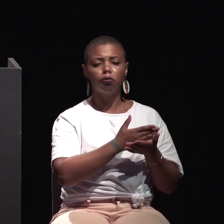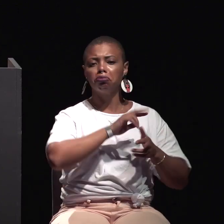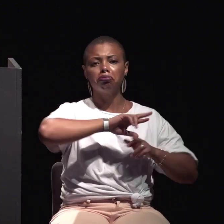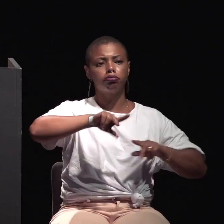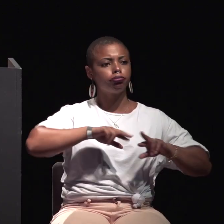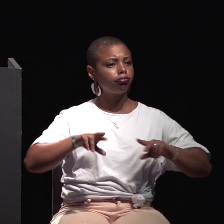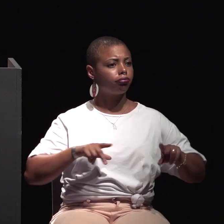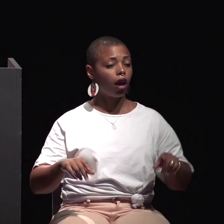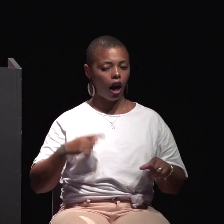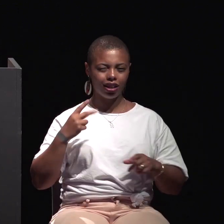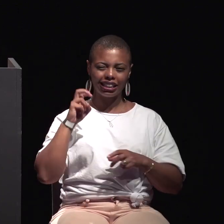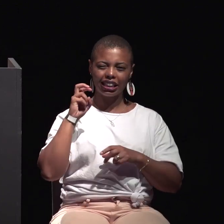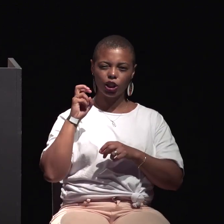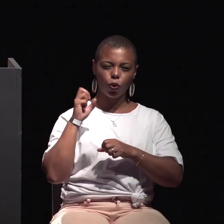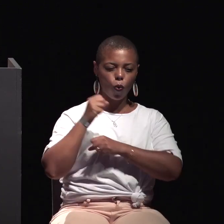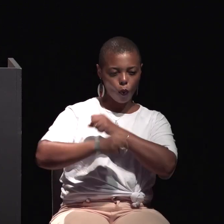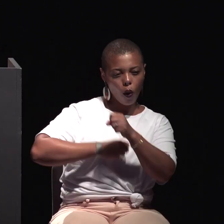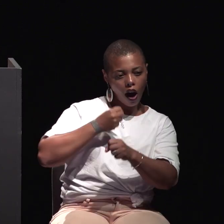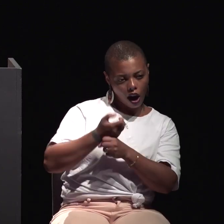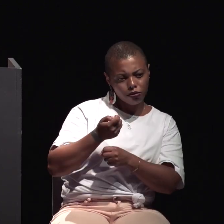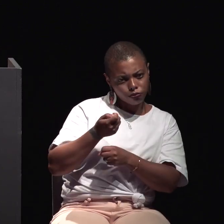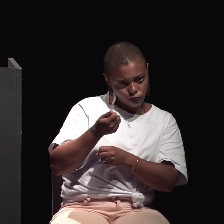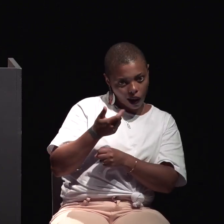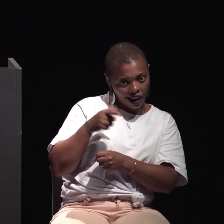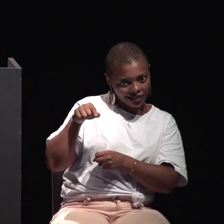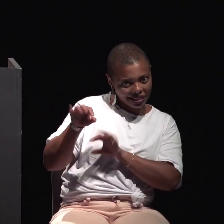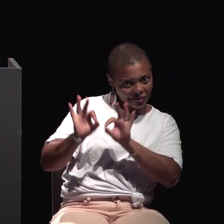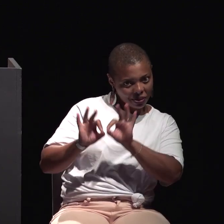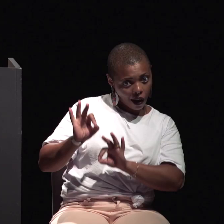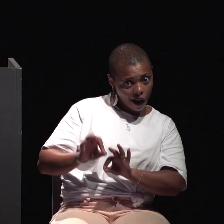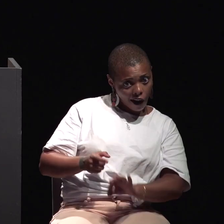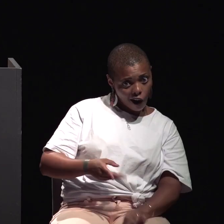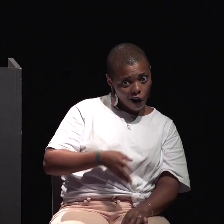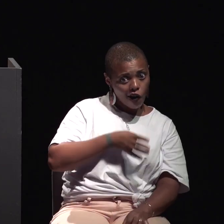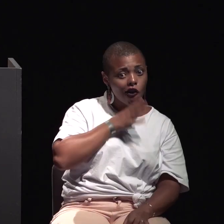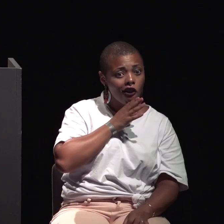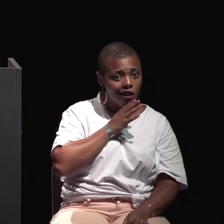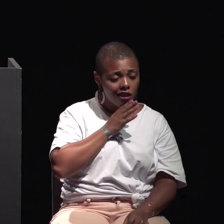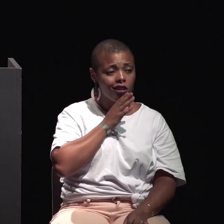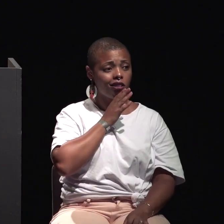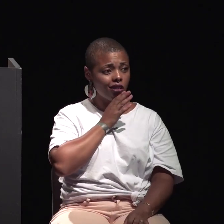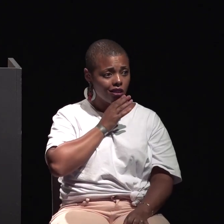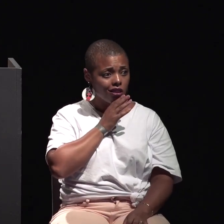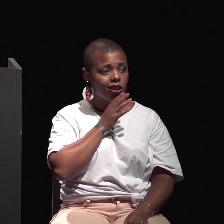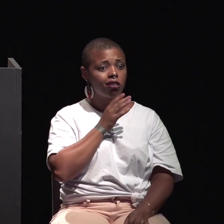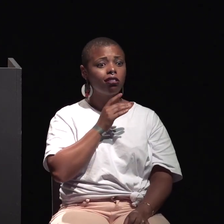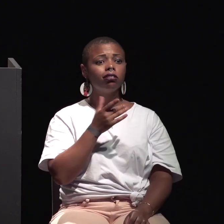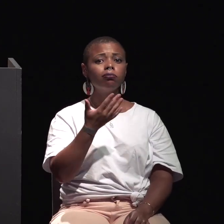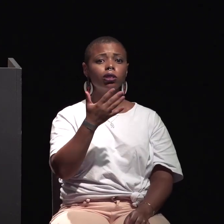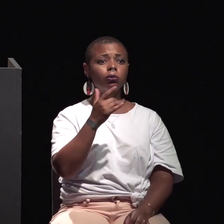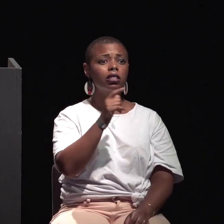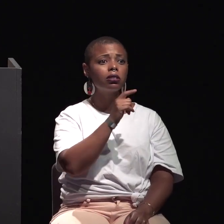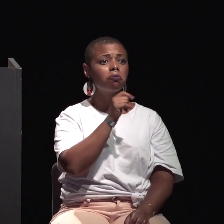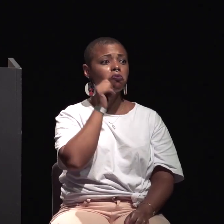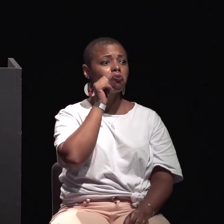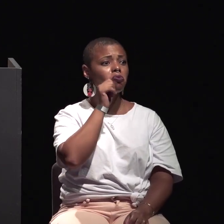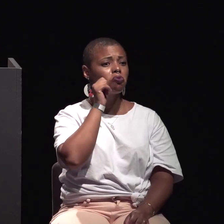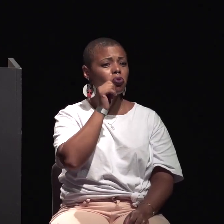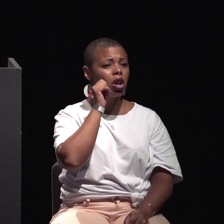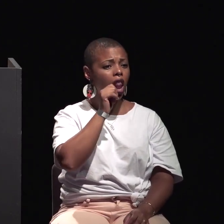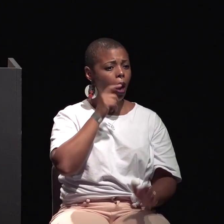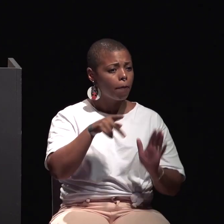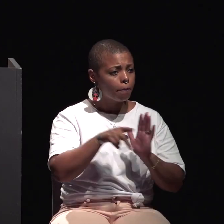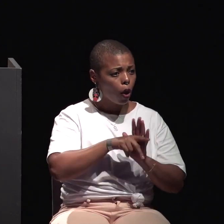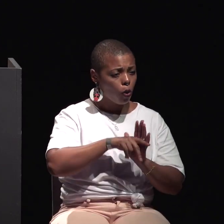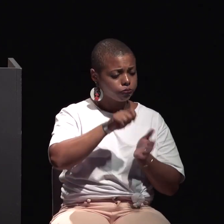dos quase 5 anos de projeto, eu conheci um sem número de autoras e as suas obras,